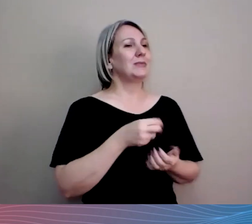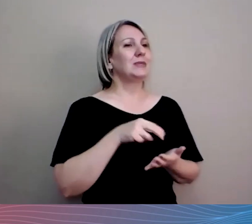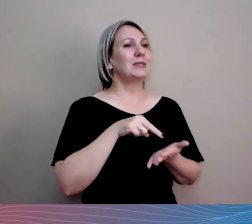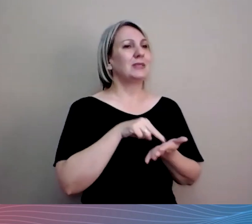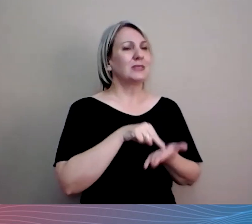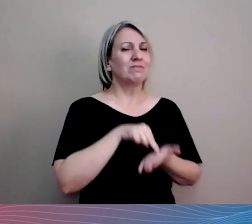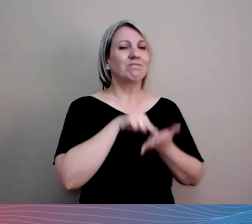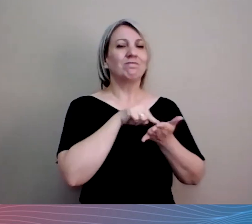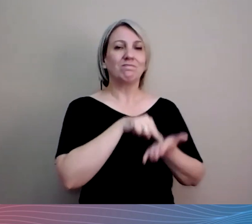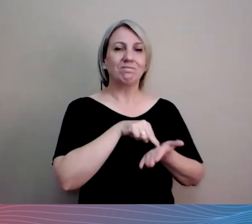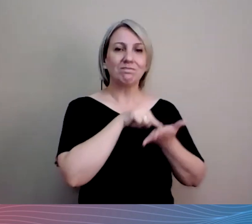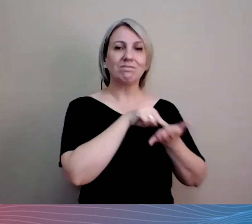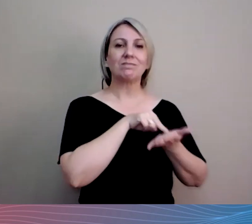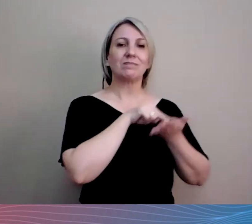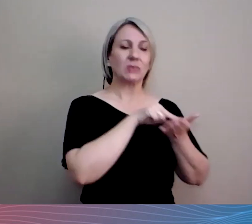hora você